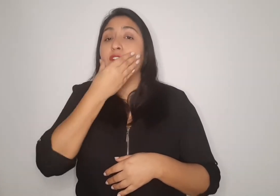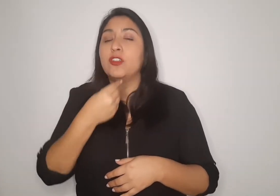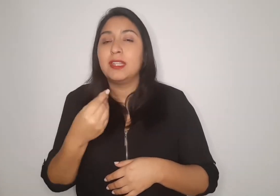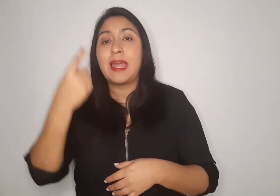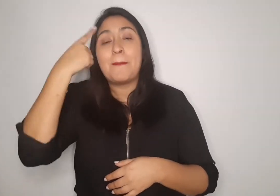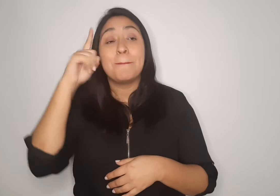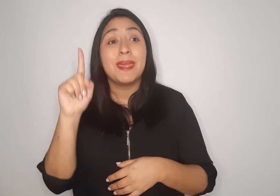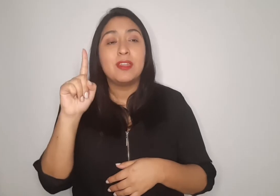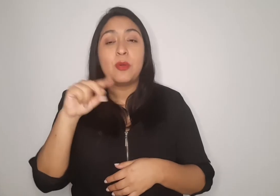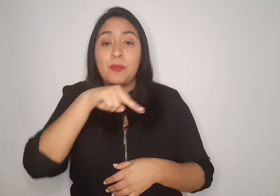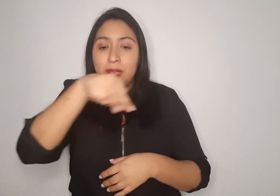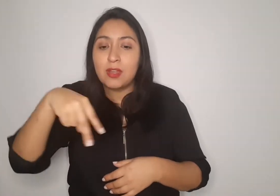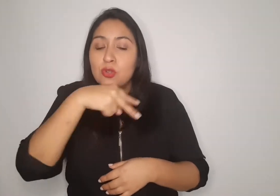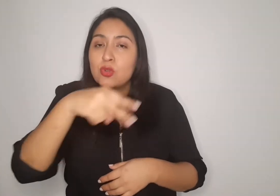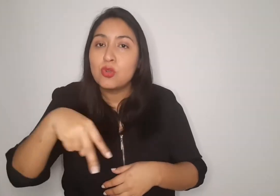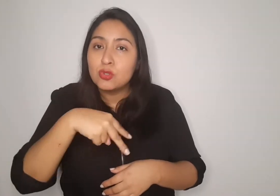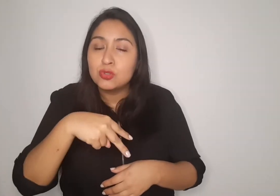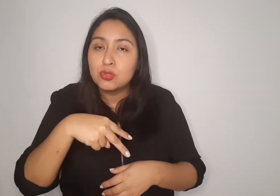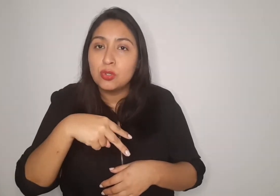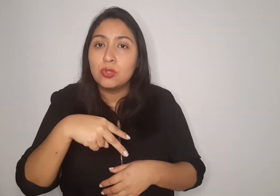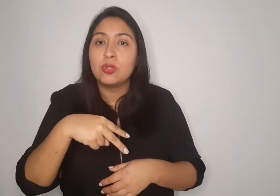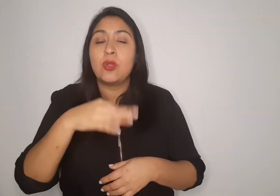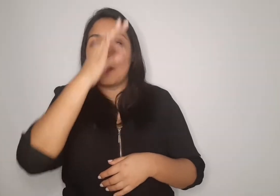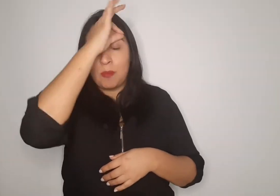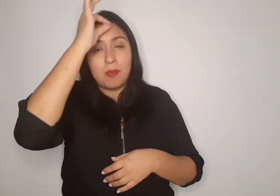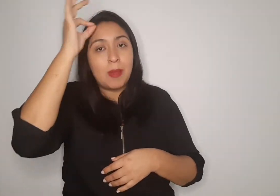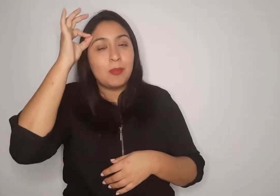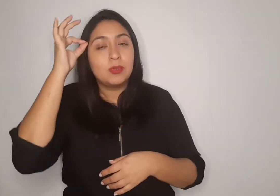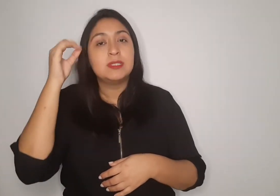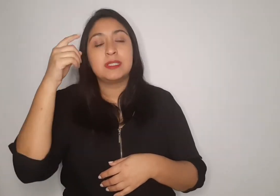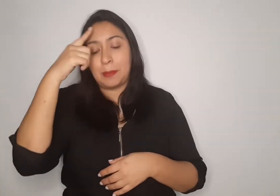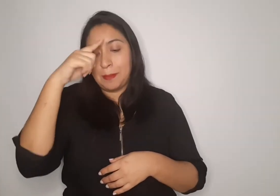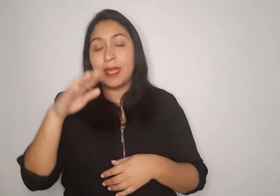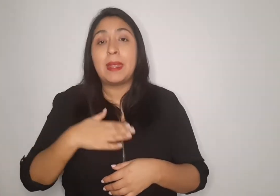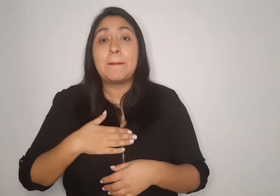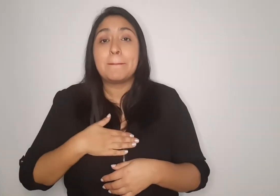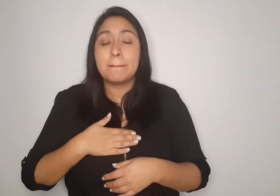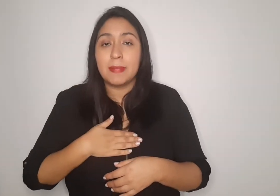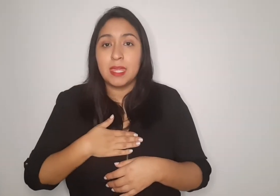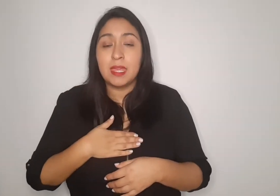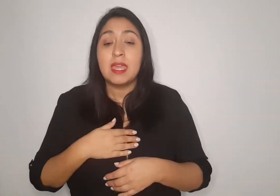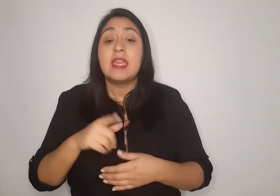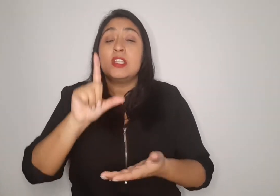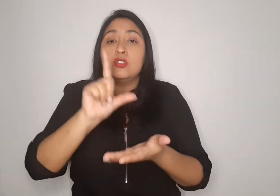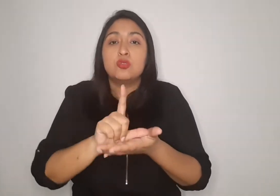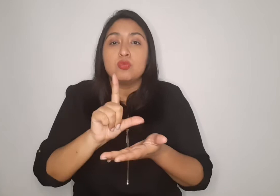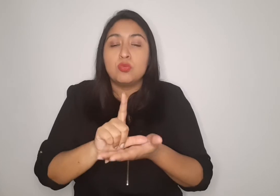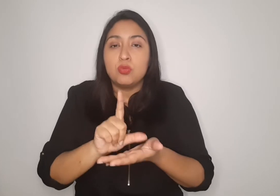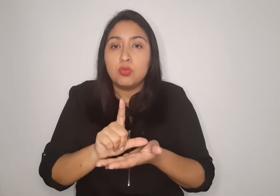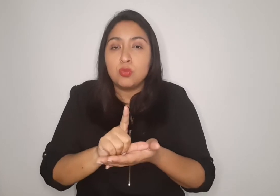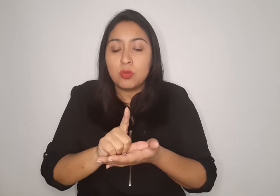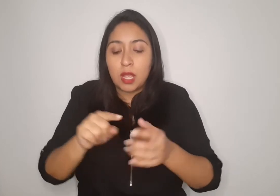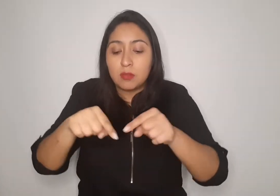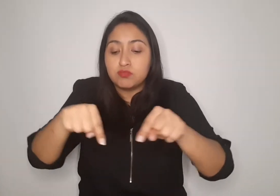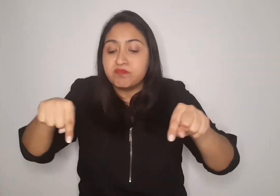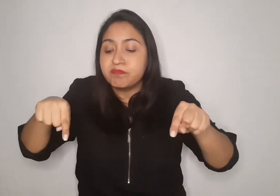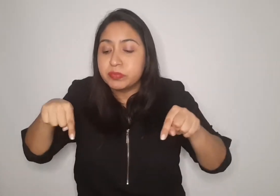para mí, es un lugar donde se hace una rogativa permanente, ¿ya? Tiene muros de cemento y todo lo que tú